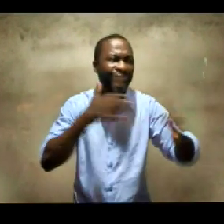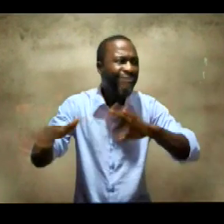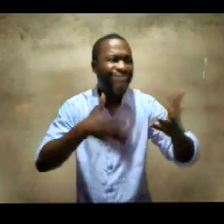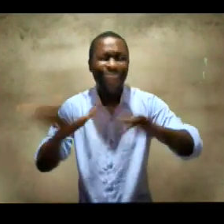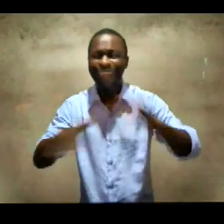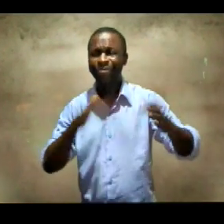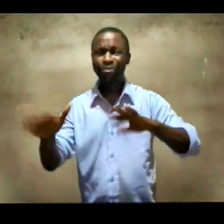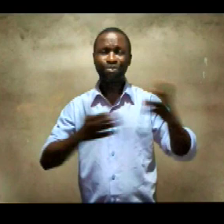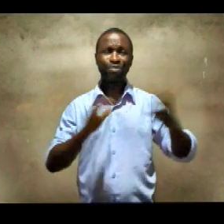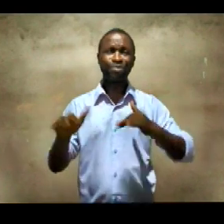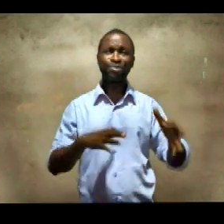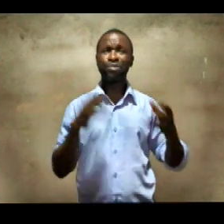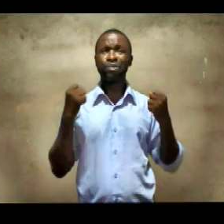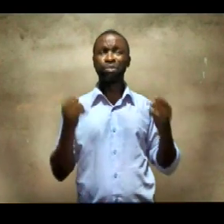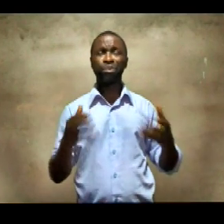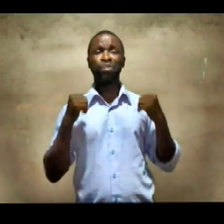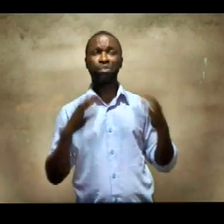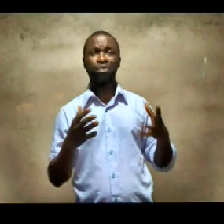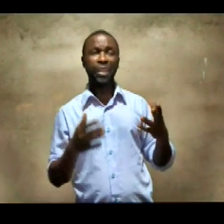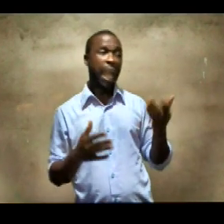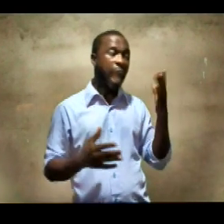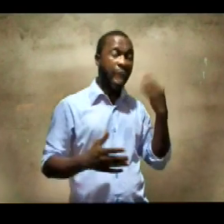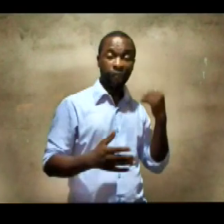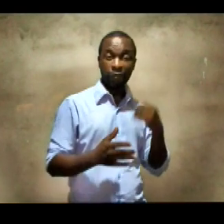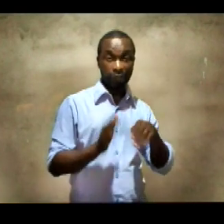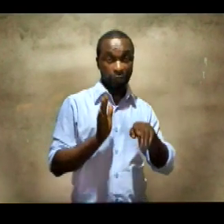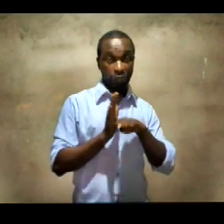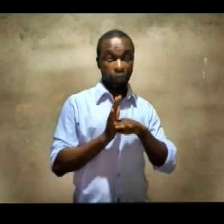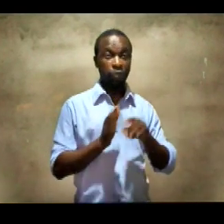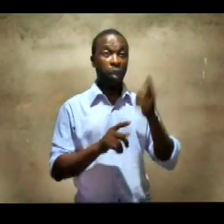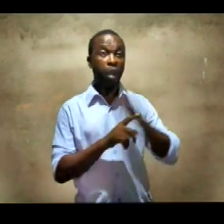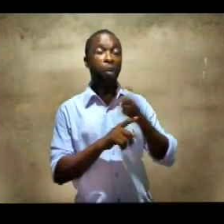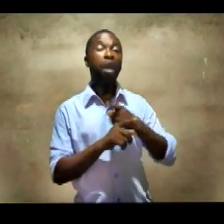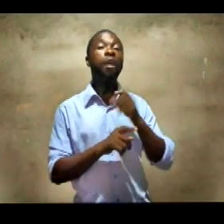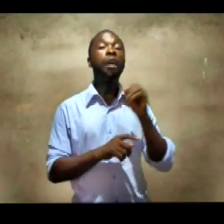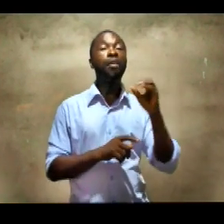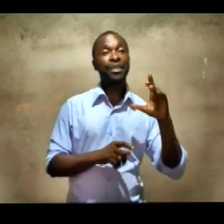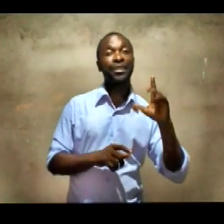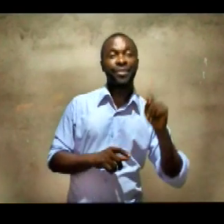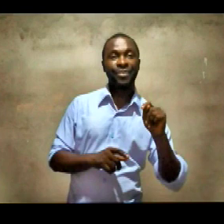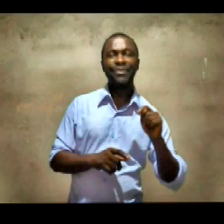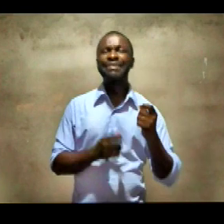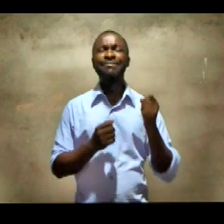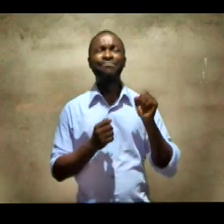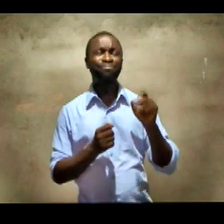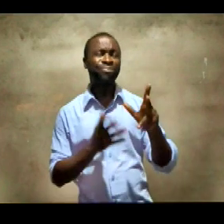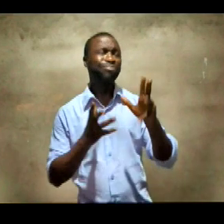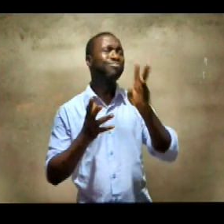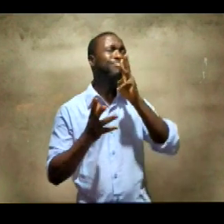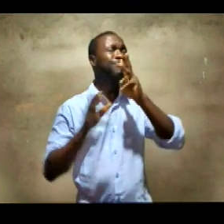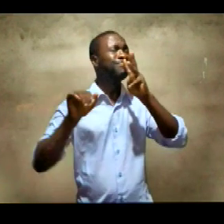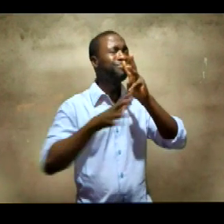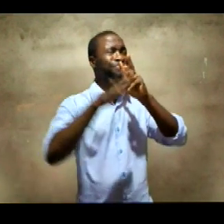Les fortes précipitations enregistrées depuis la mi-octobre sont à l'origine de ces catastrophes naturelles qui ont un impact